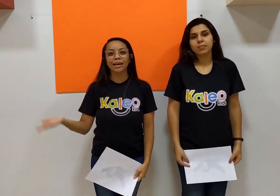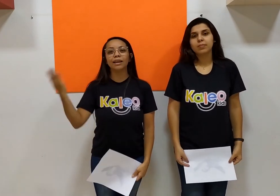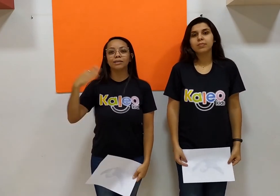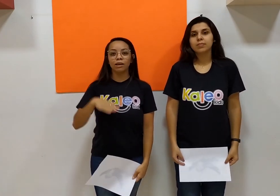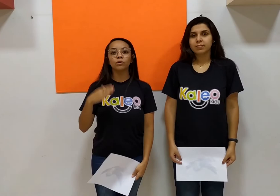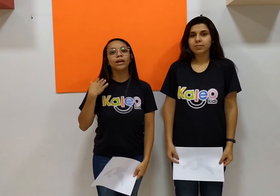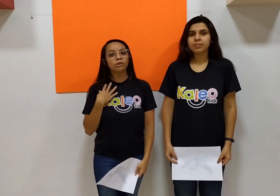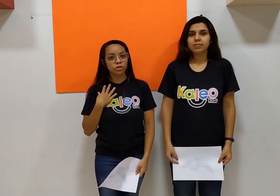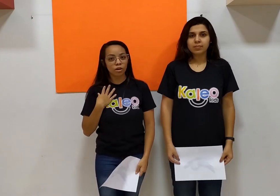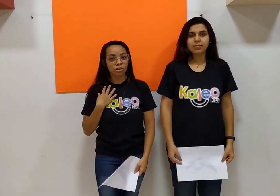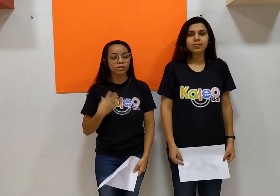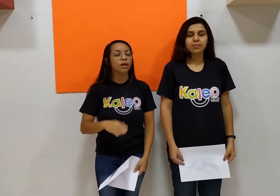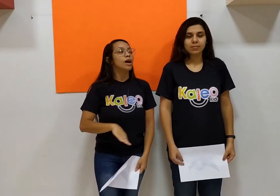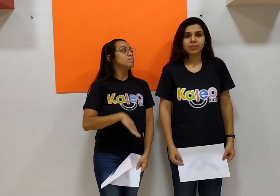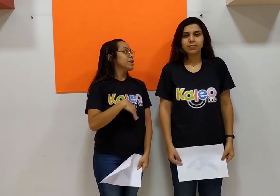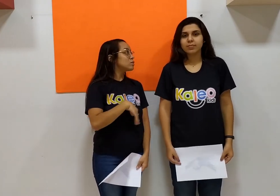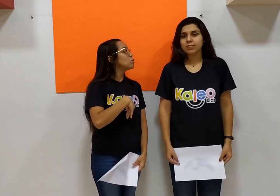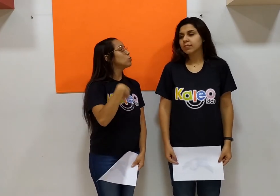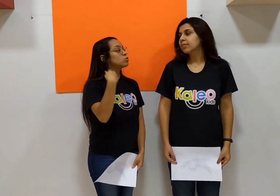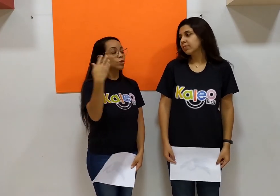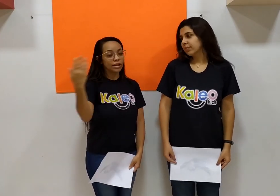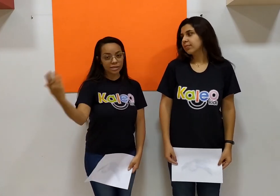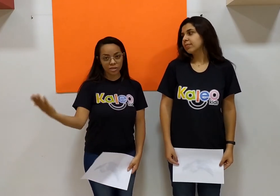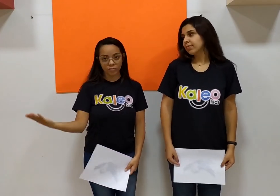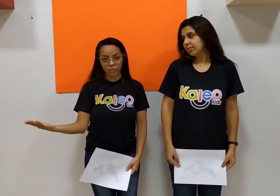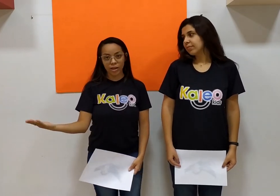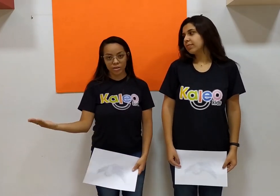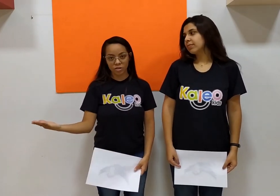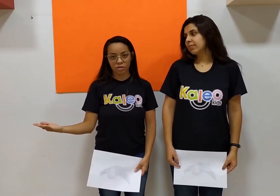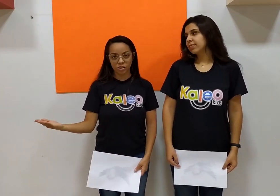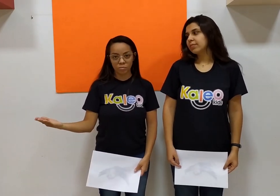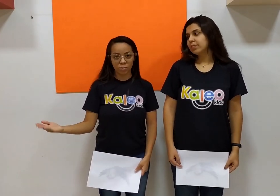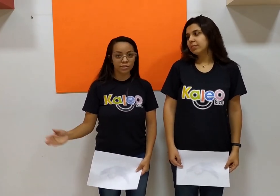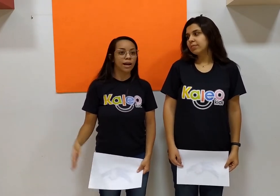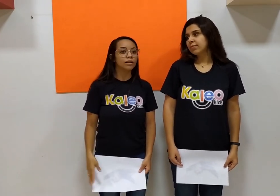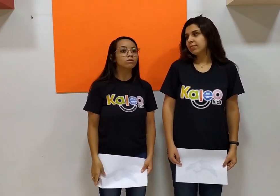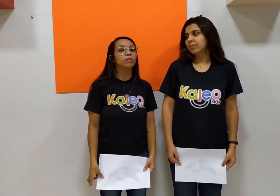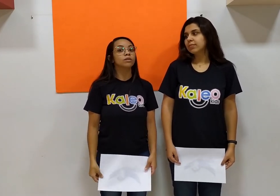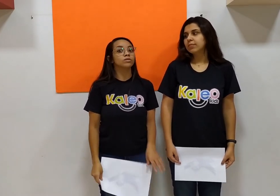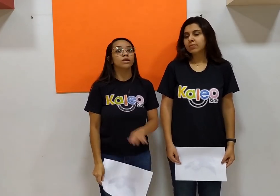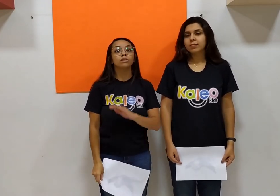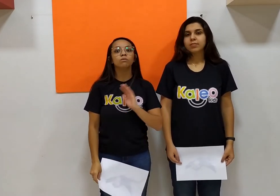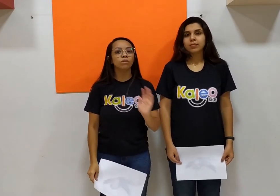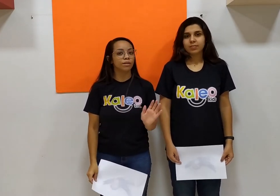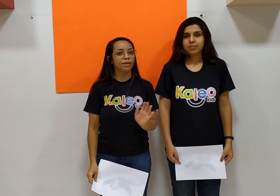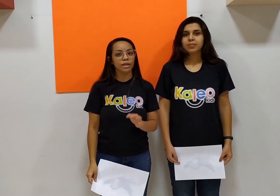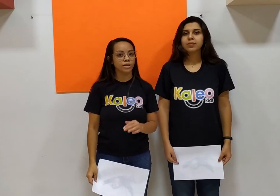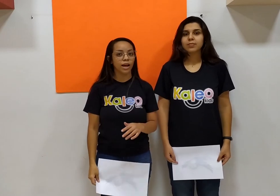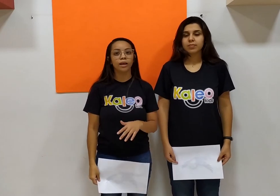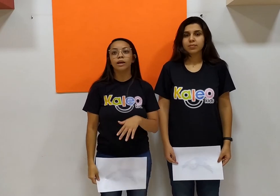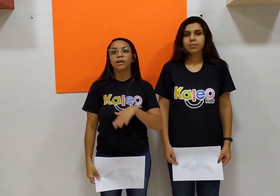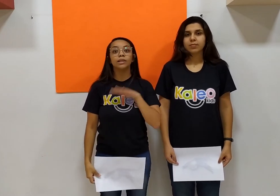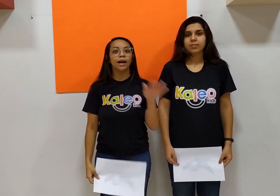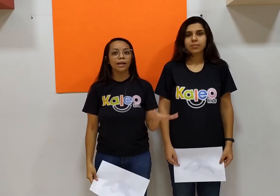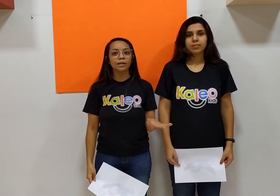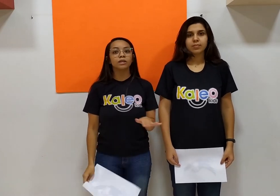ele tem cuidado de nós. Mesmo com todas essas dificuldades que nós temos passado, Deus, ele nunca vai deixar que nada